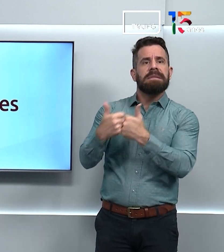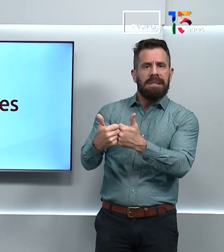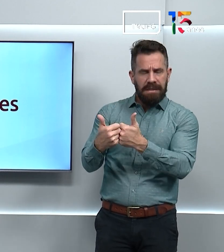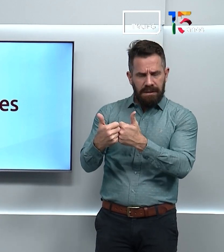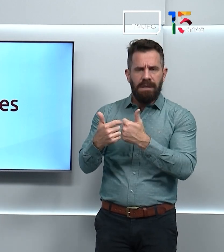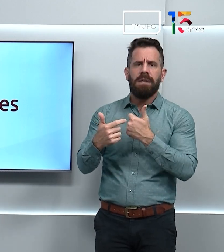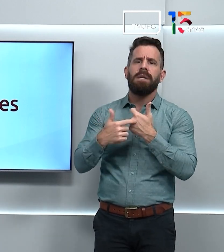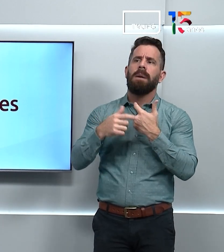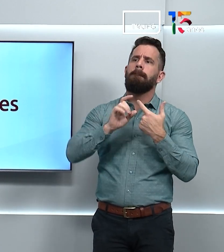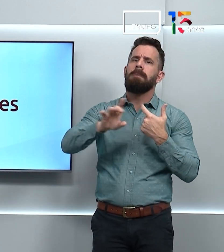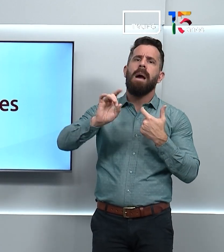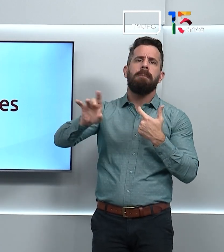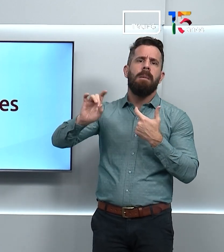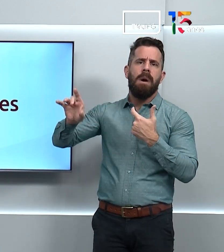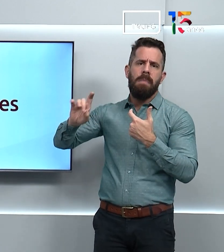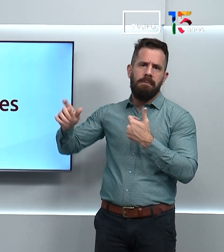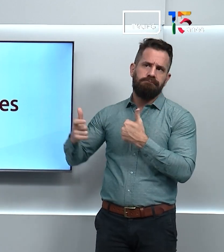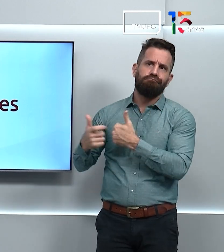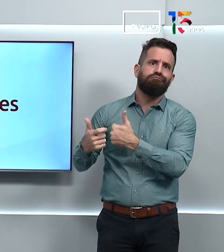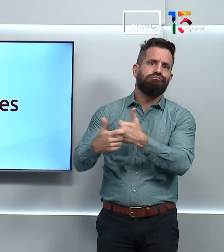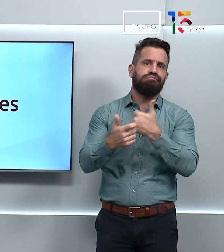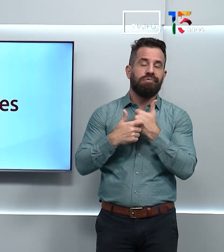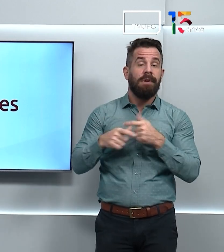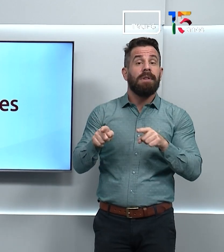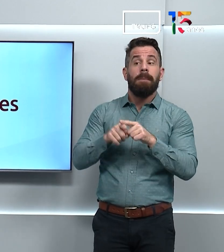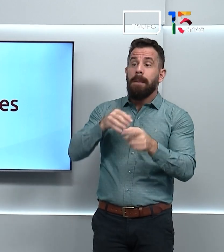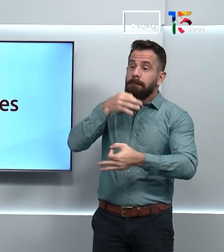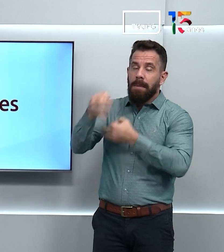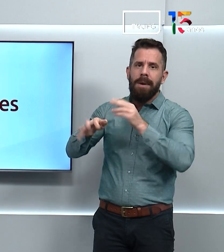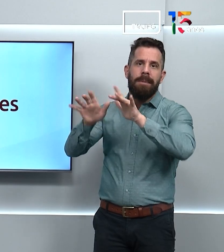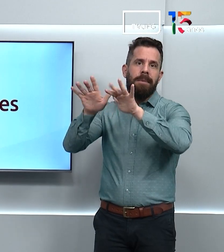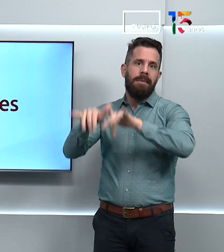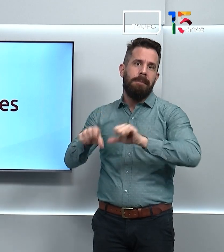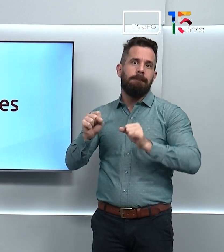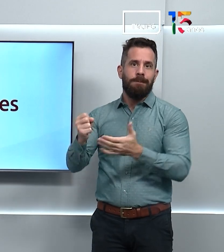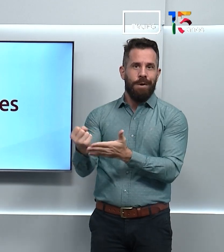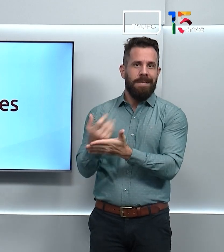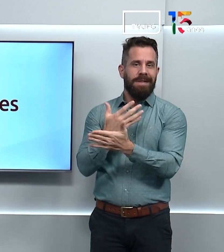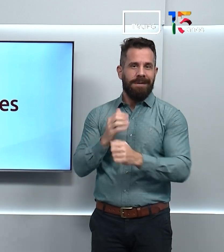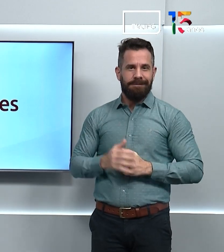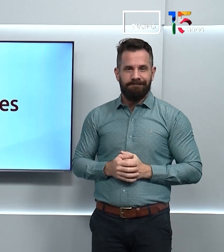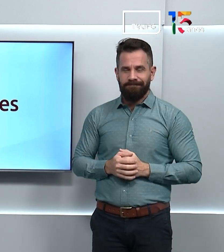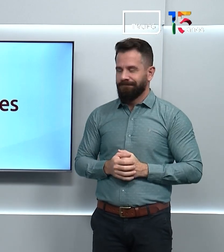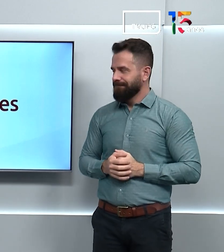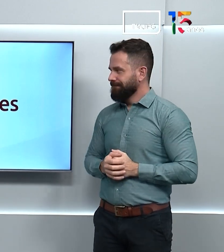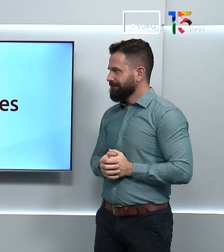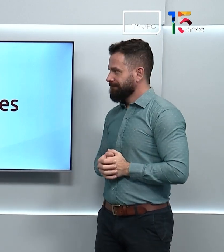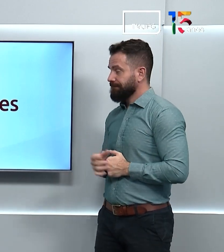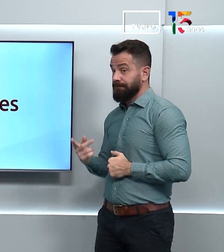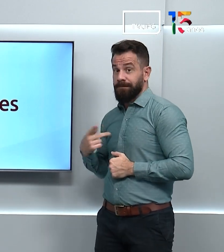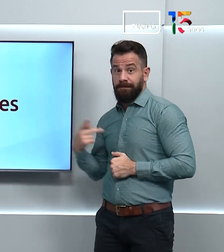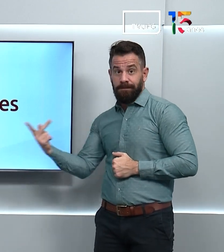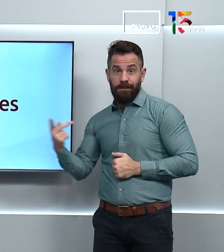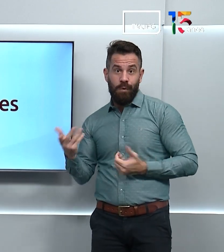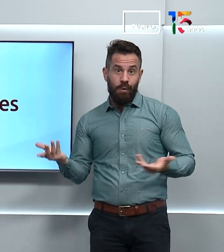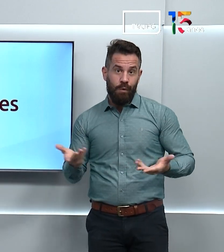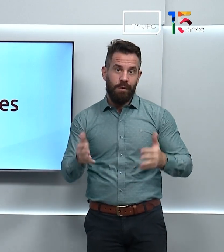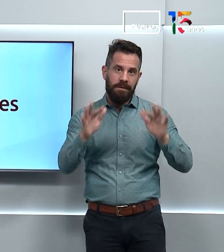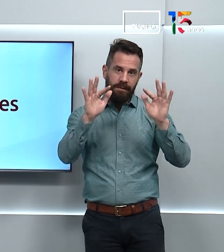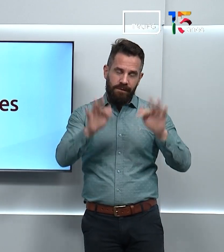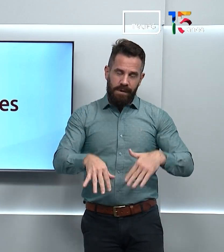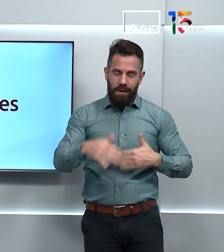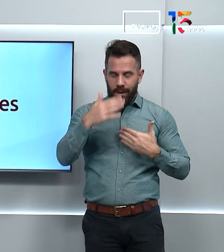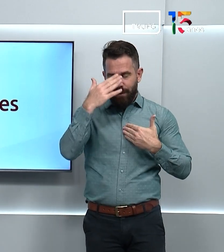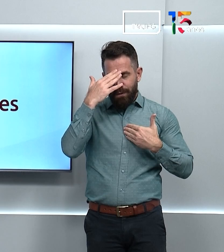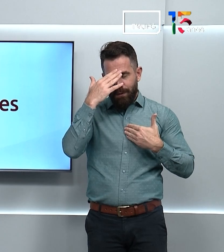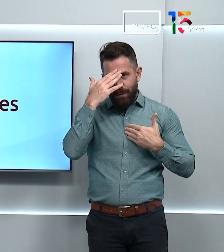curtir e compartilhar o nosso conteúdo e, claro, mandar sua mensagem pra gente. Eu e o professor Diego ficamos por